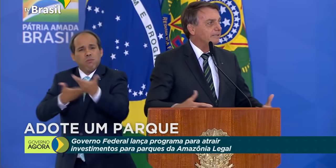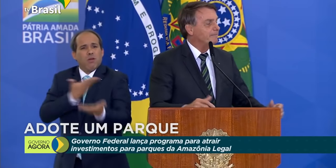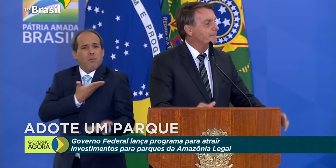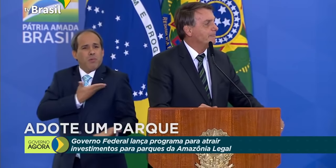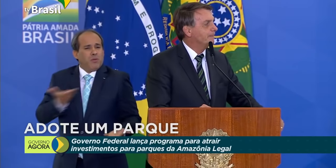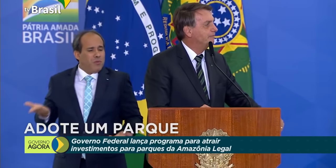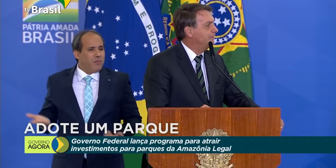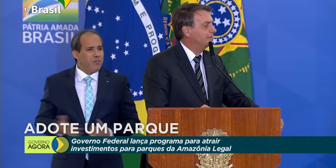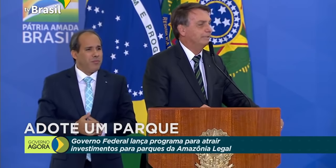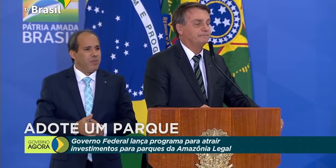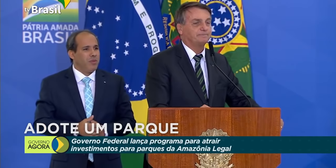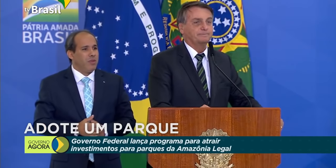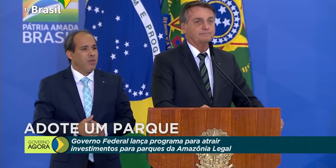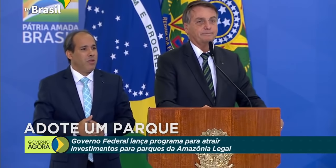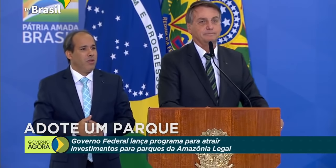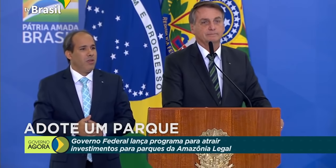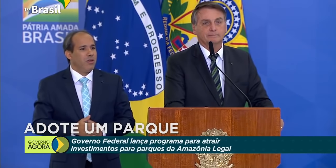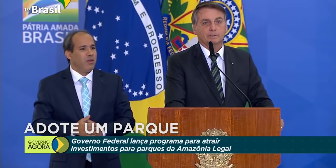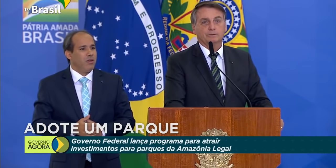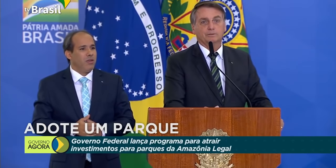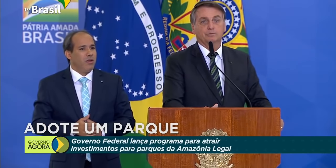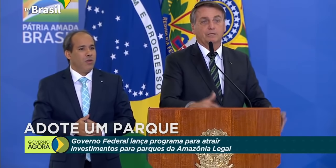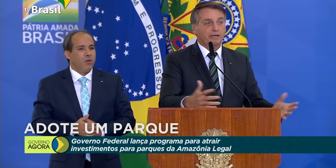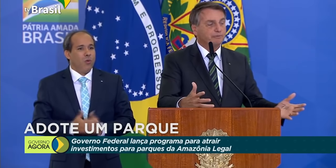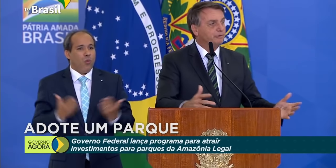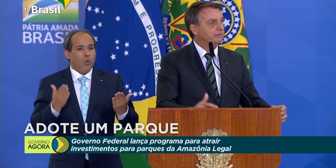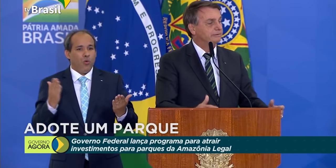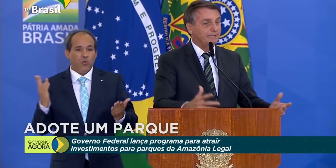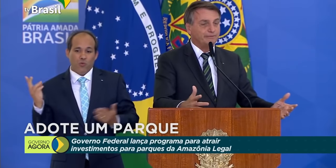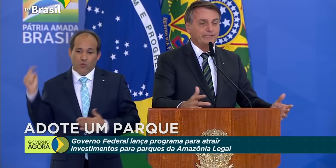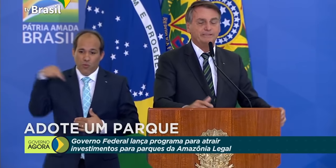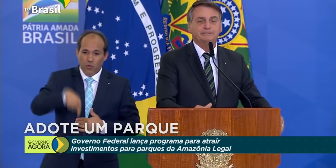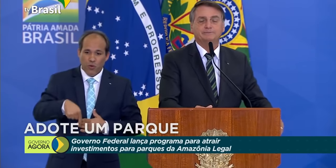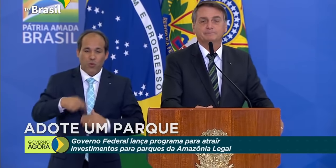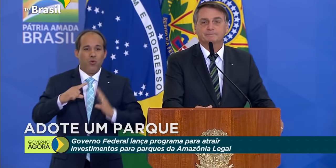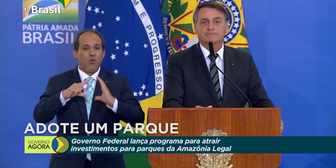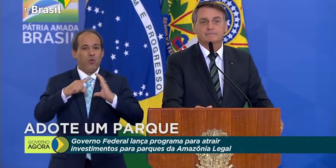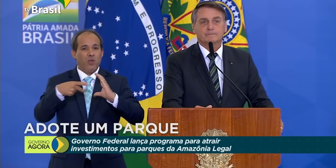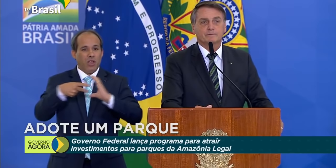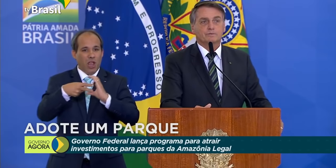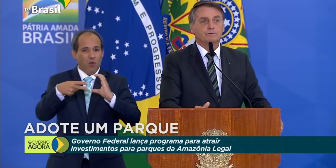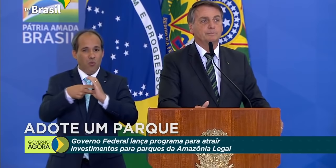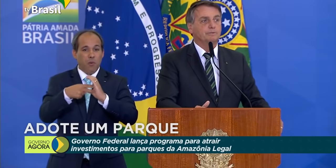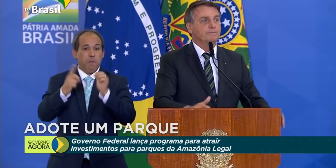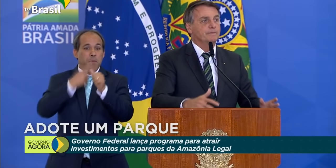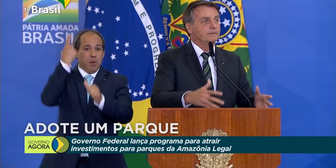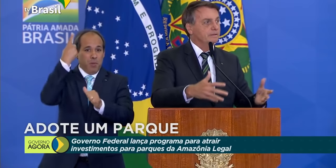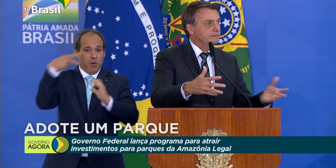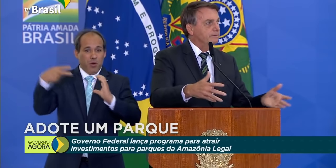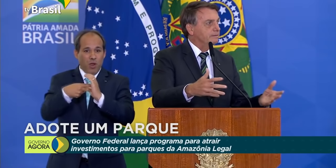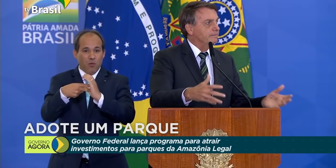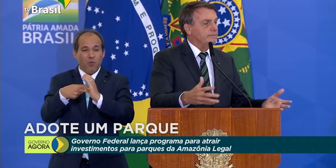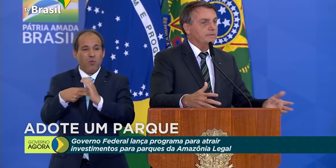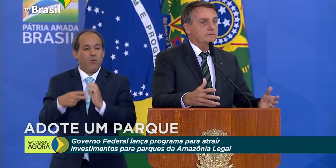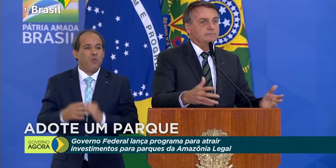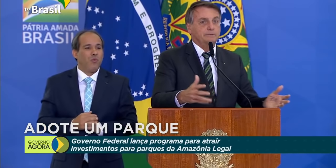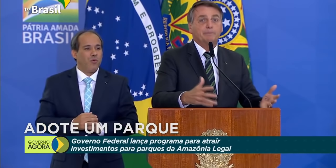Oi e essa vinda o do Carrefour na frente como